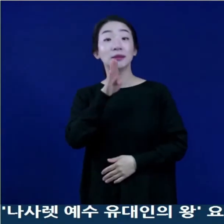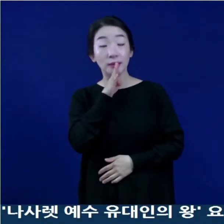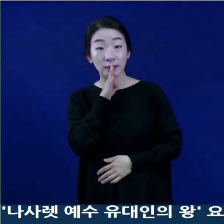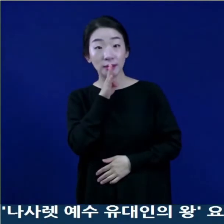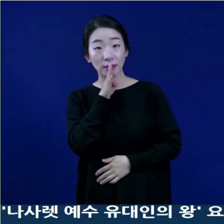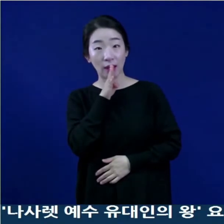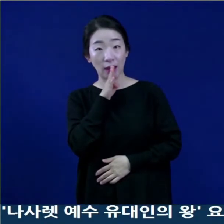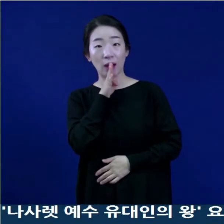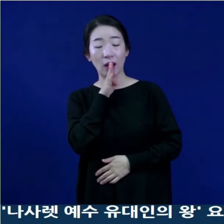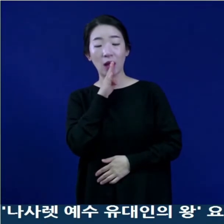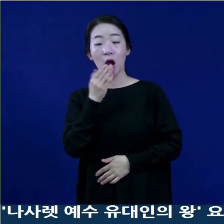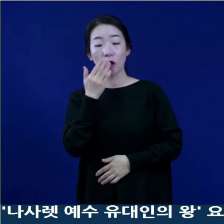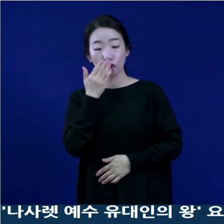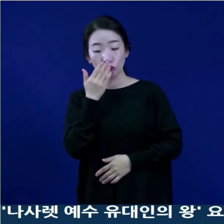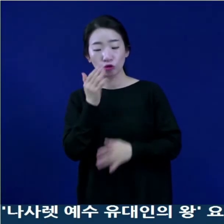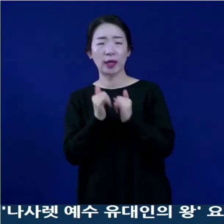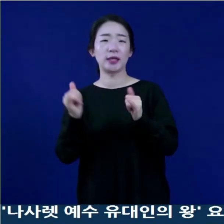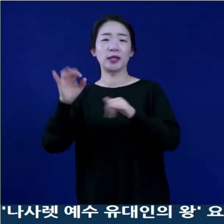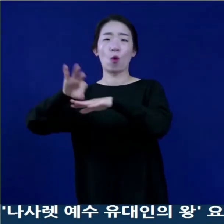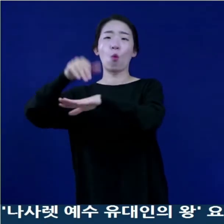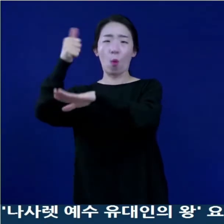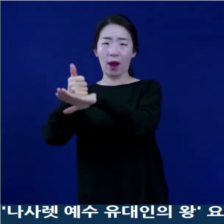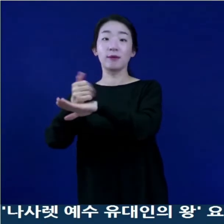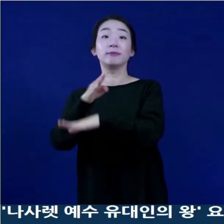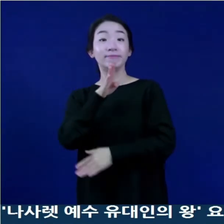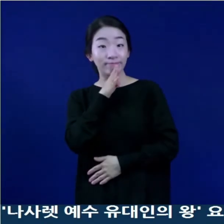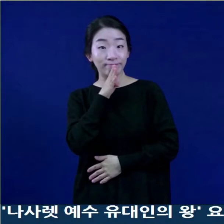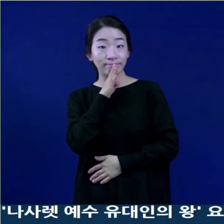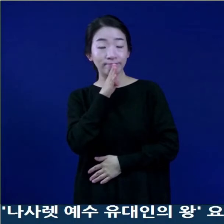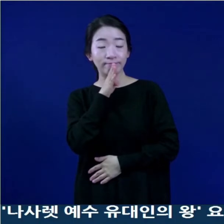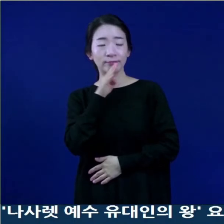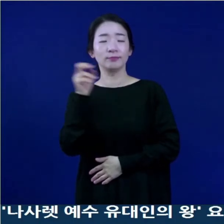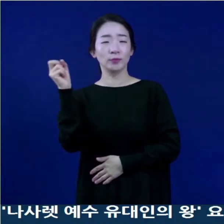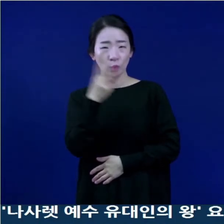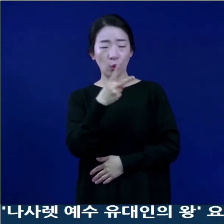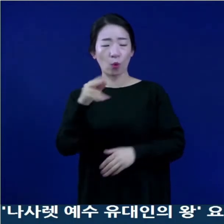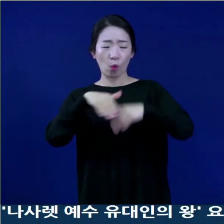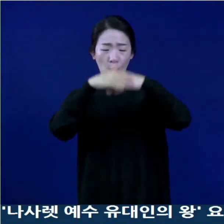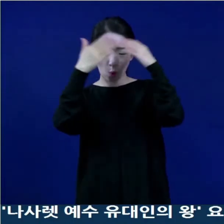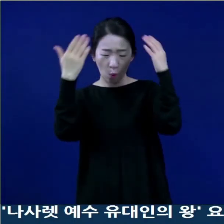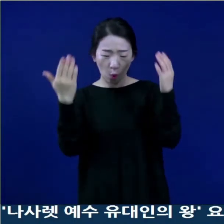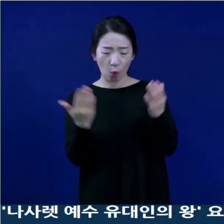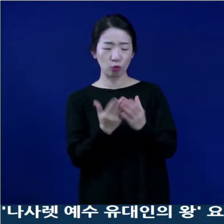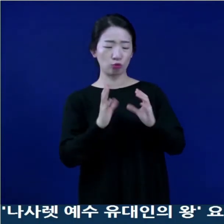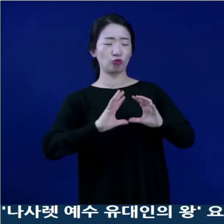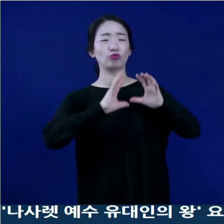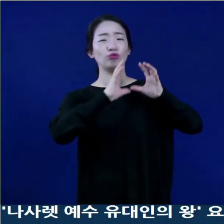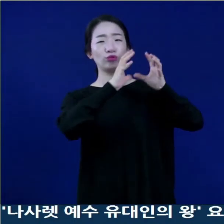진짜 유대인의 왕일 뿐만 아니라 온 우주의 왕이다.